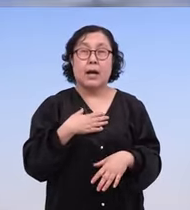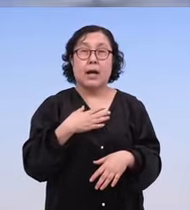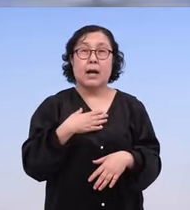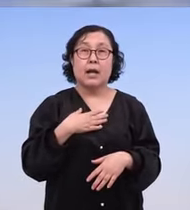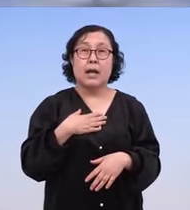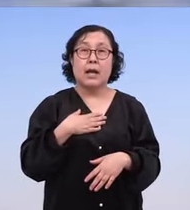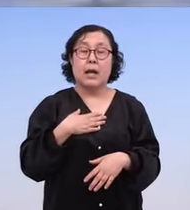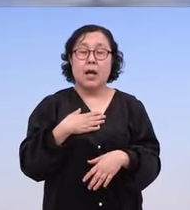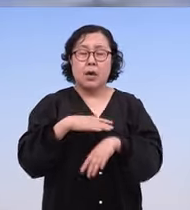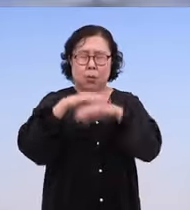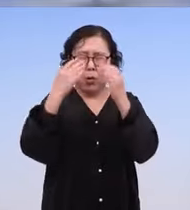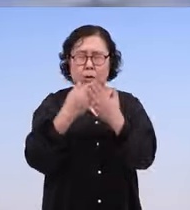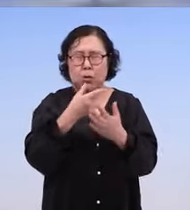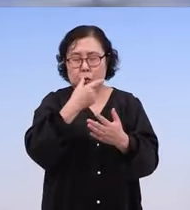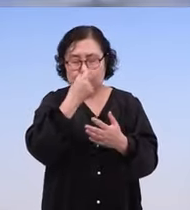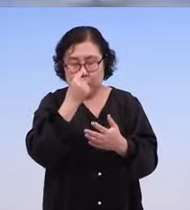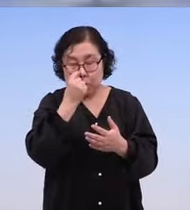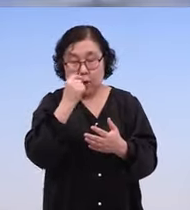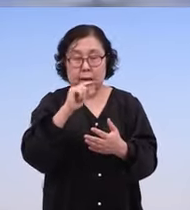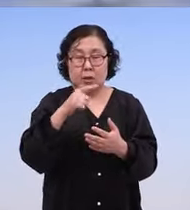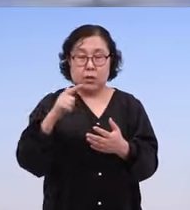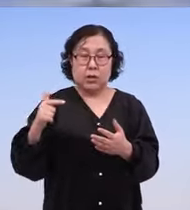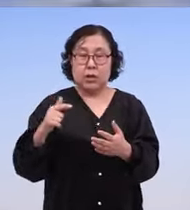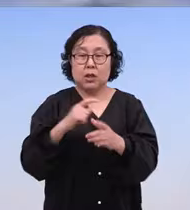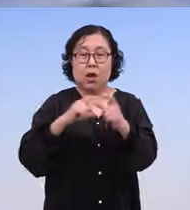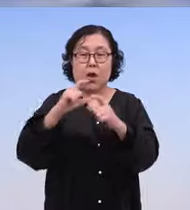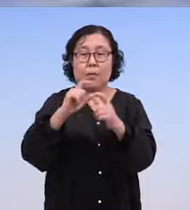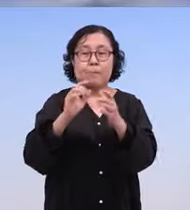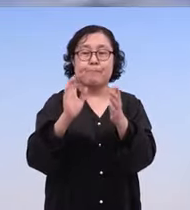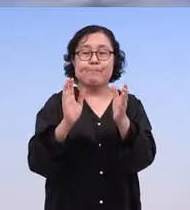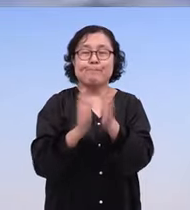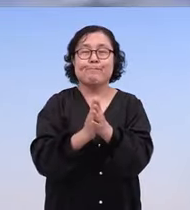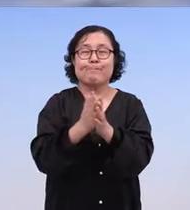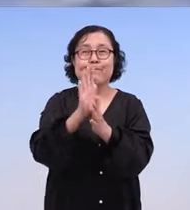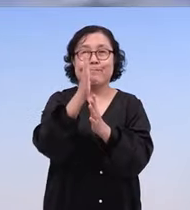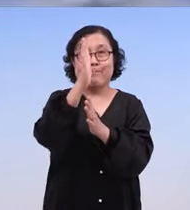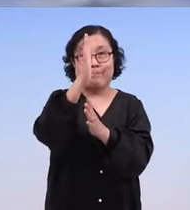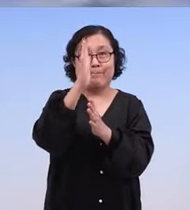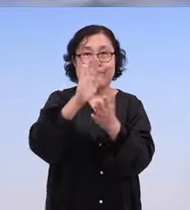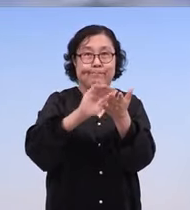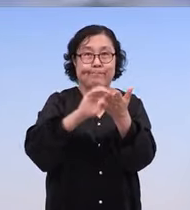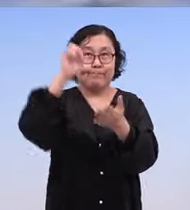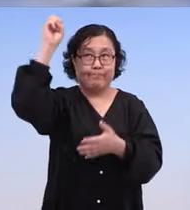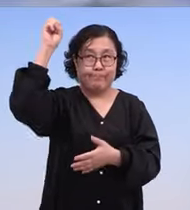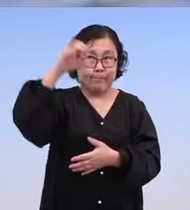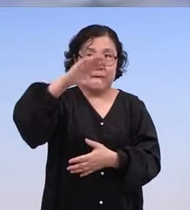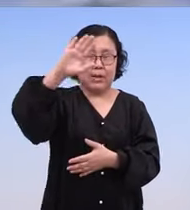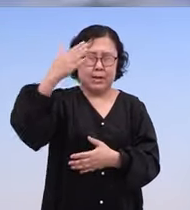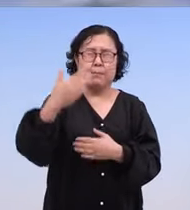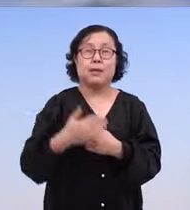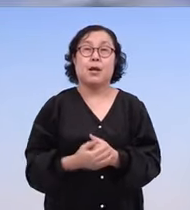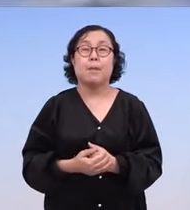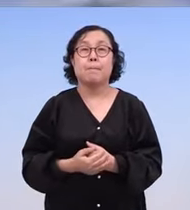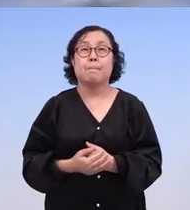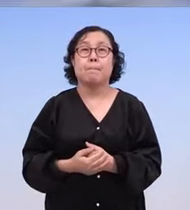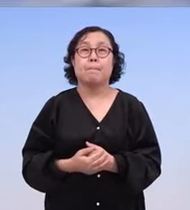의지 박약, 이 모든 것들이 오히려 더 빛이 나는 겁니다. 내게 능력 주시는 자가 계시기 때문에.